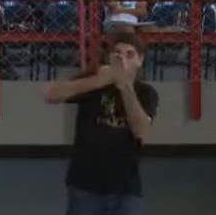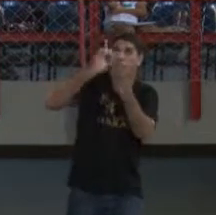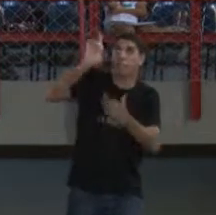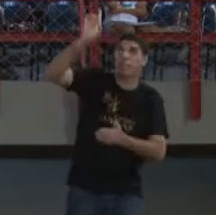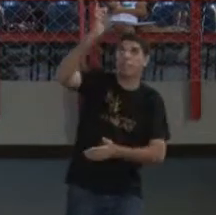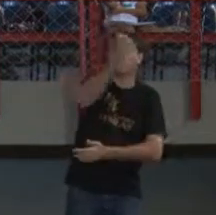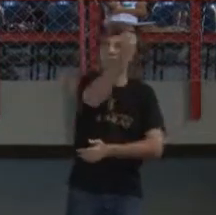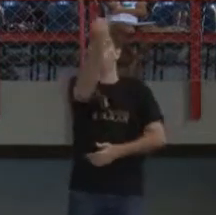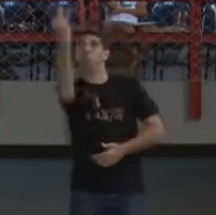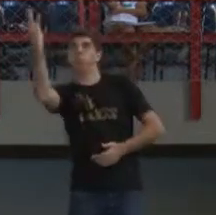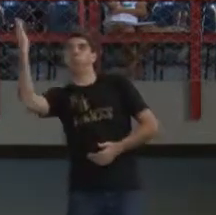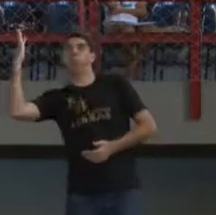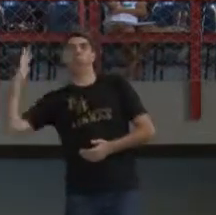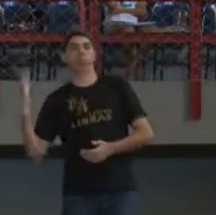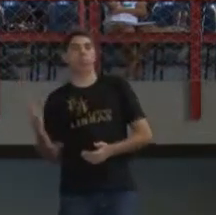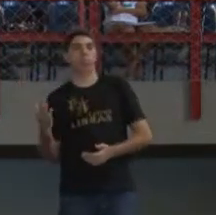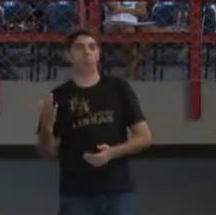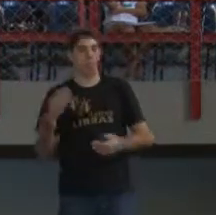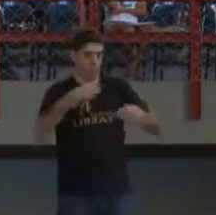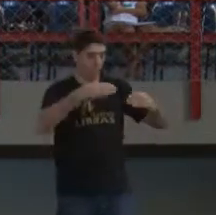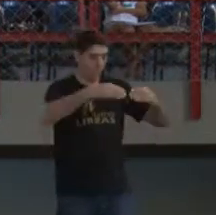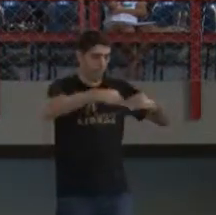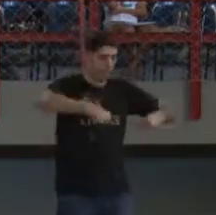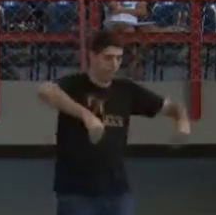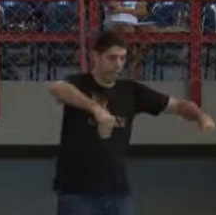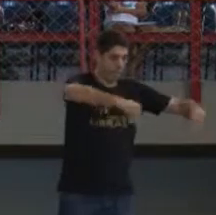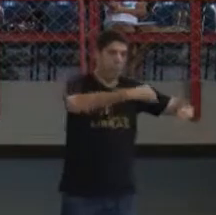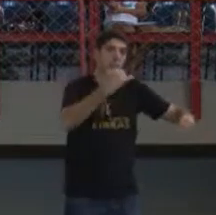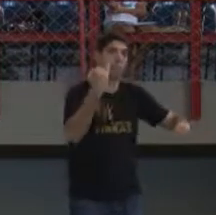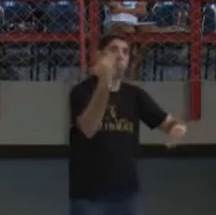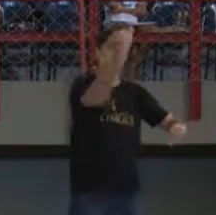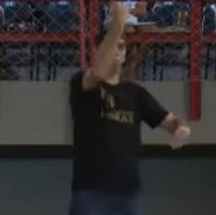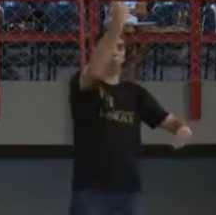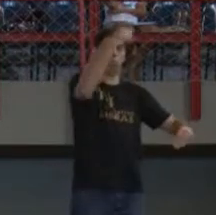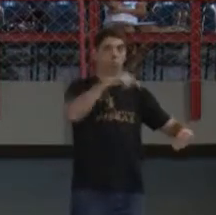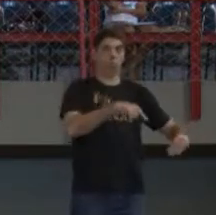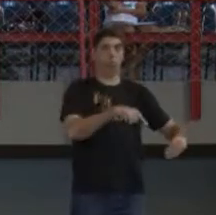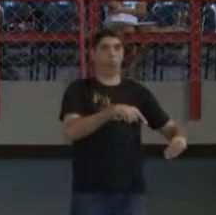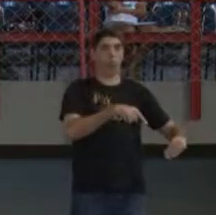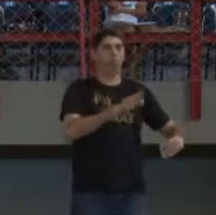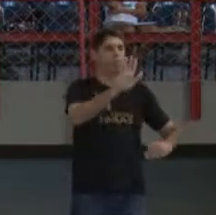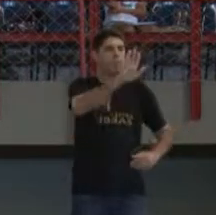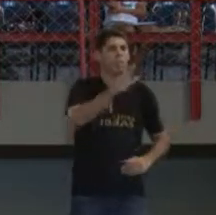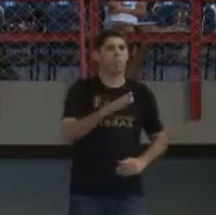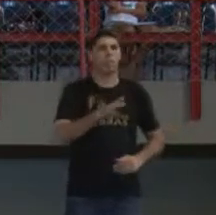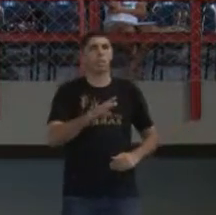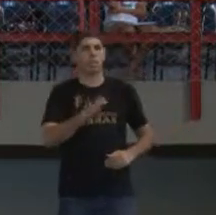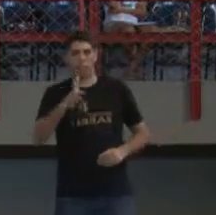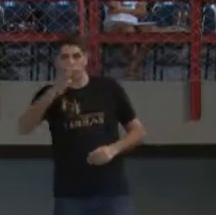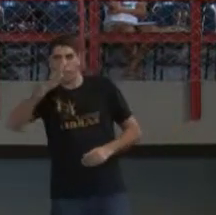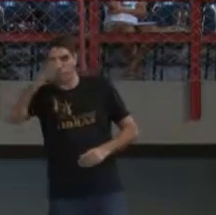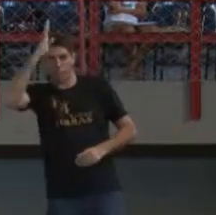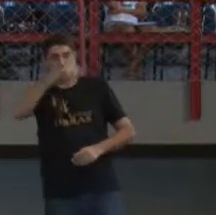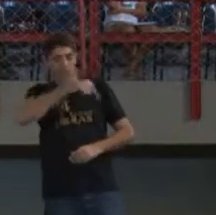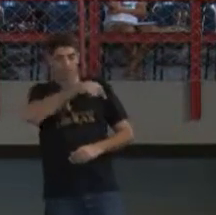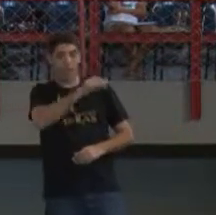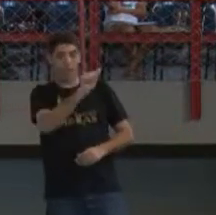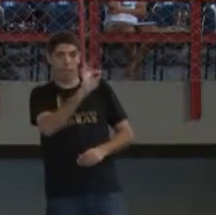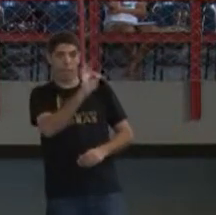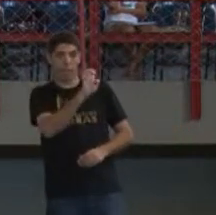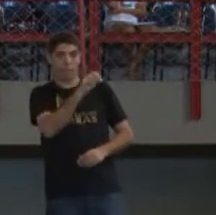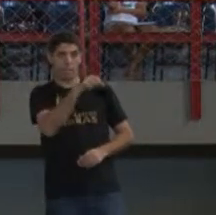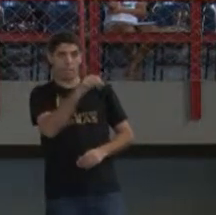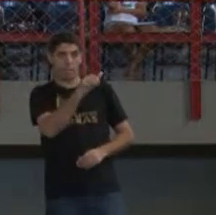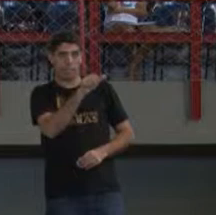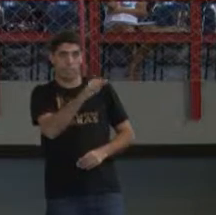de Esparta e Atenas? Atenas é mais ligada ou menos ligada à guerra? Menos. Por quê?